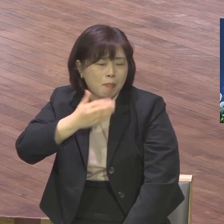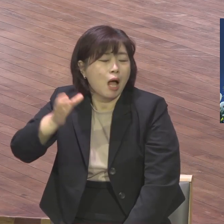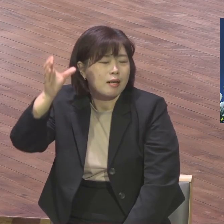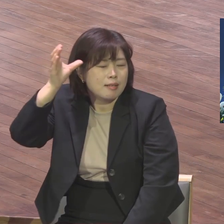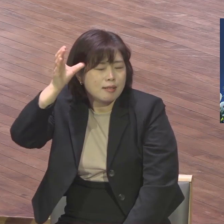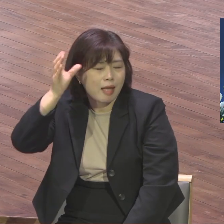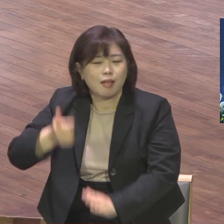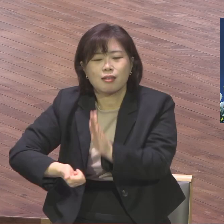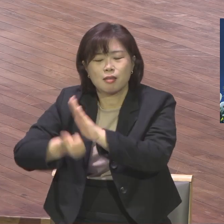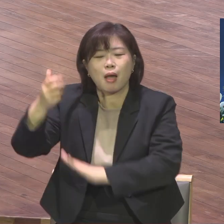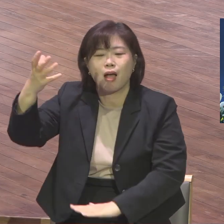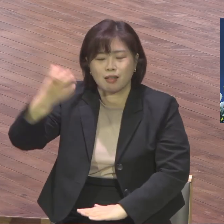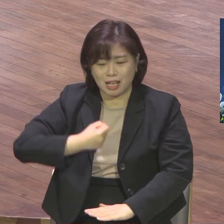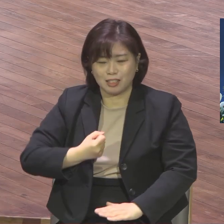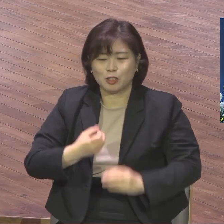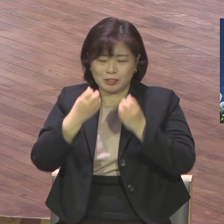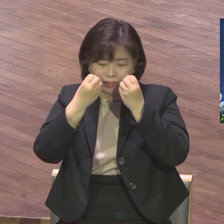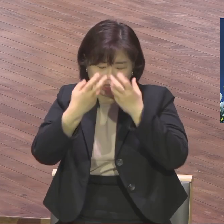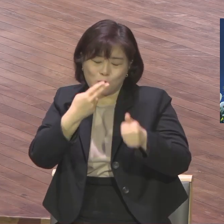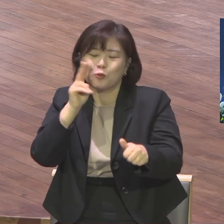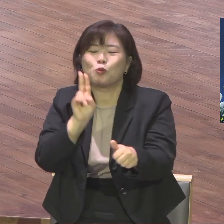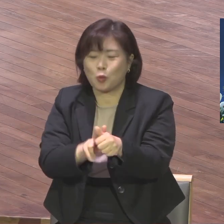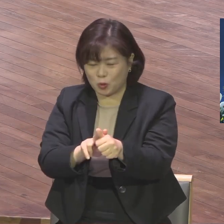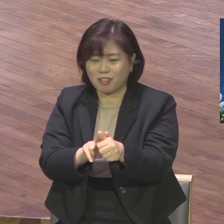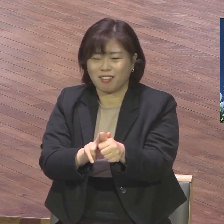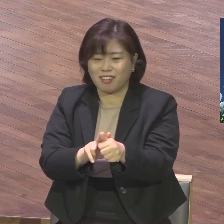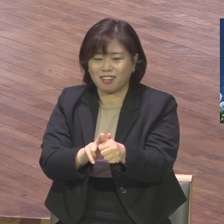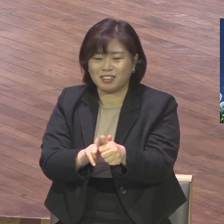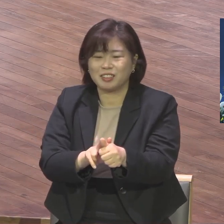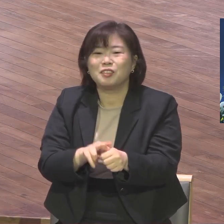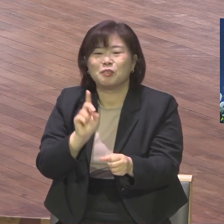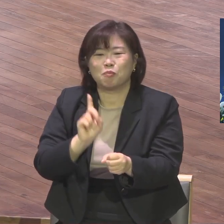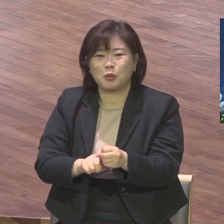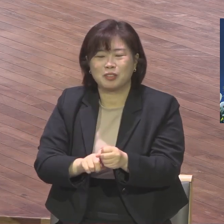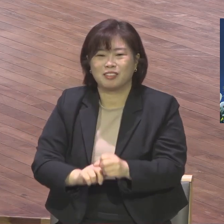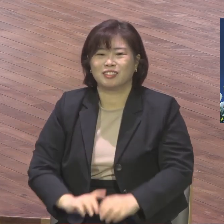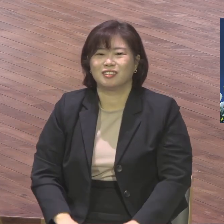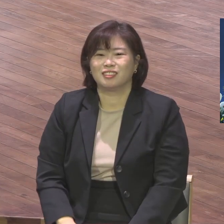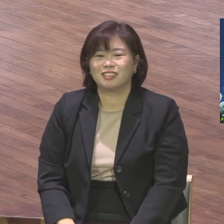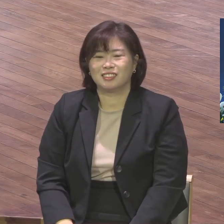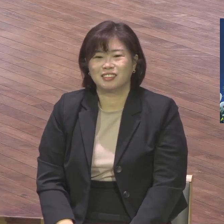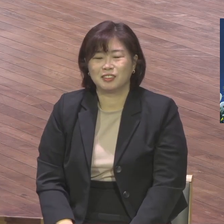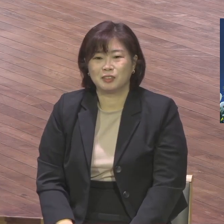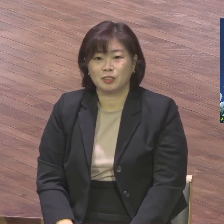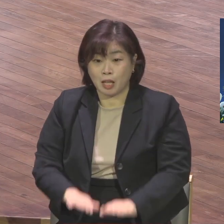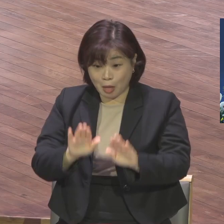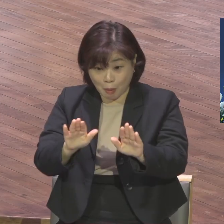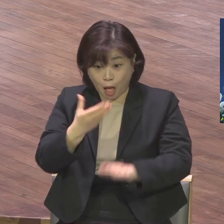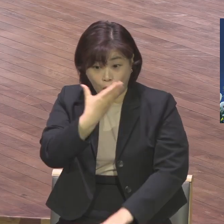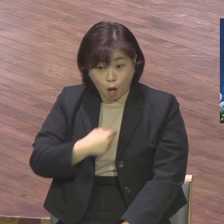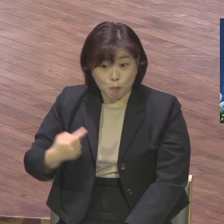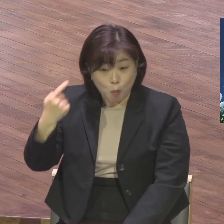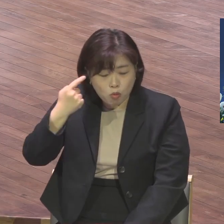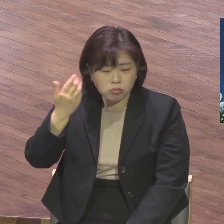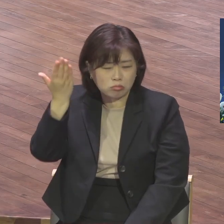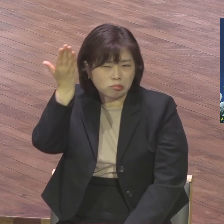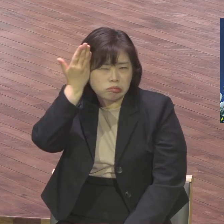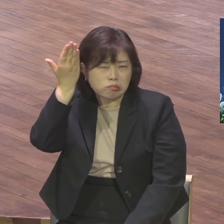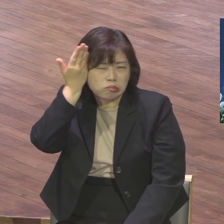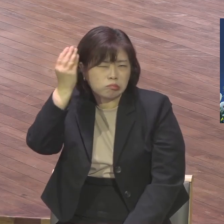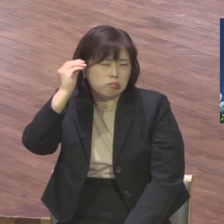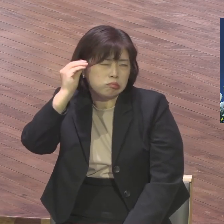가진 파수꾼으로서 우리에게 주신 다양한 장막틀을 넓히는 것입니다. 복음은 인포메이션 수준으로 제한하지